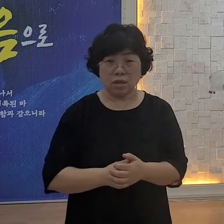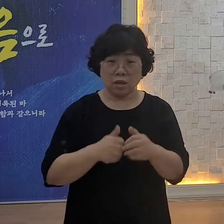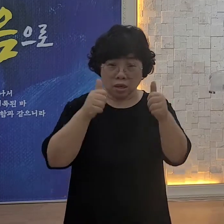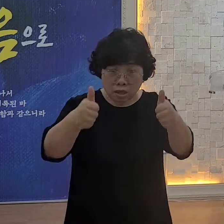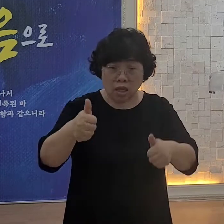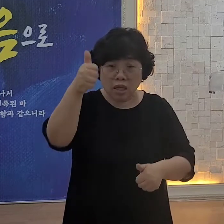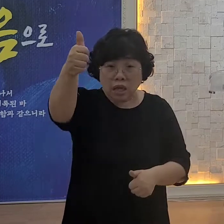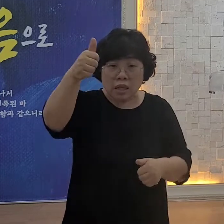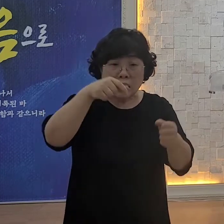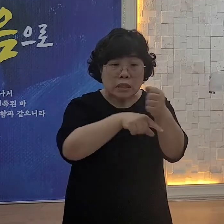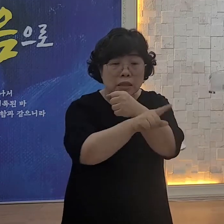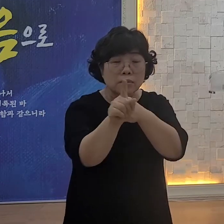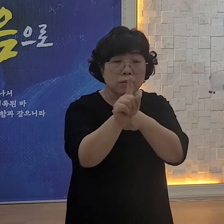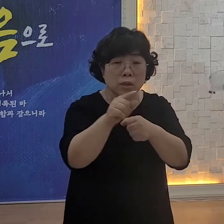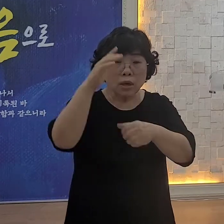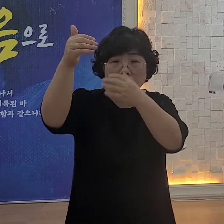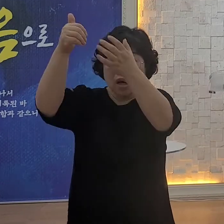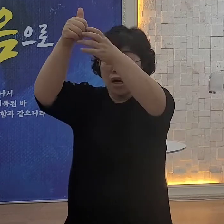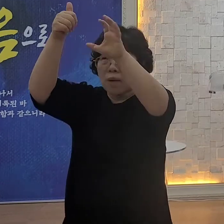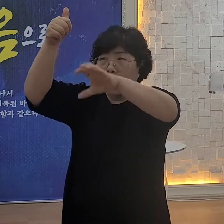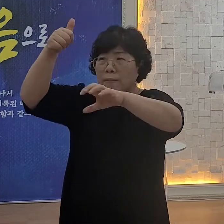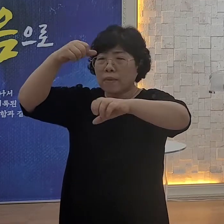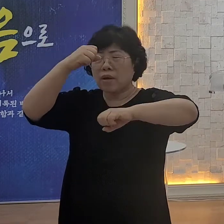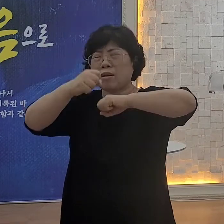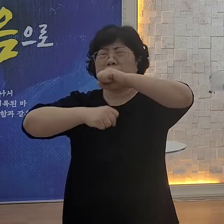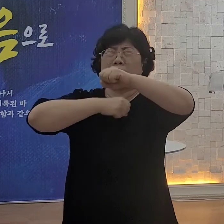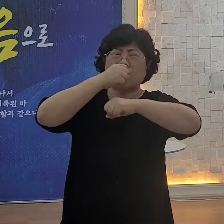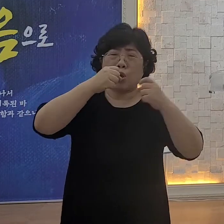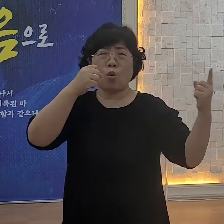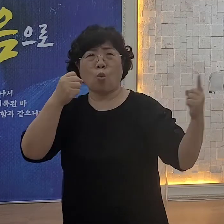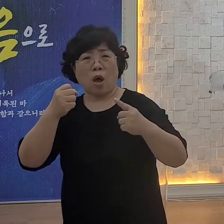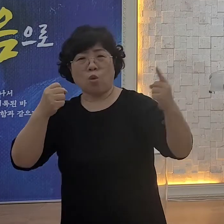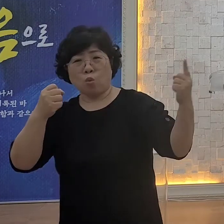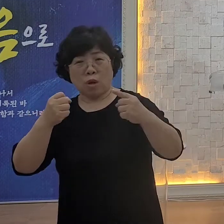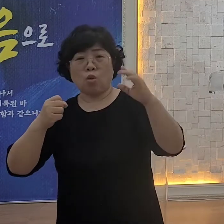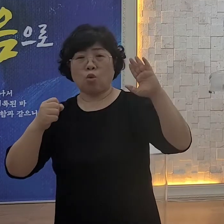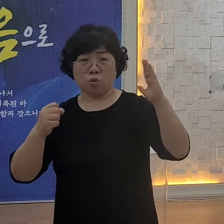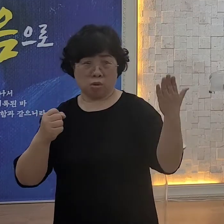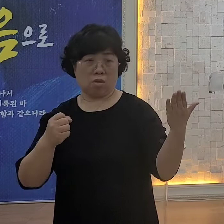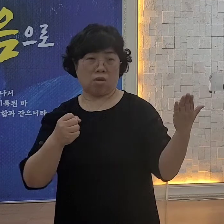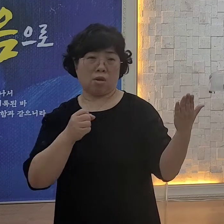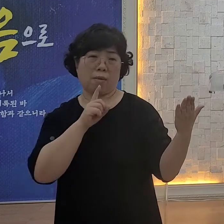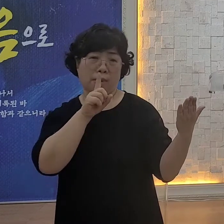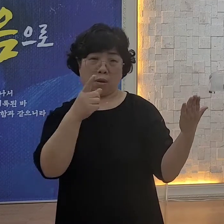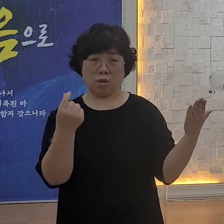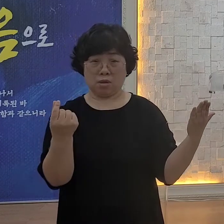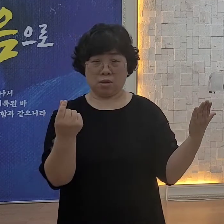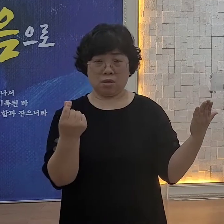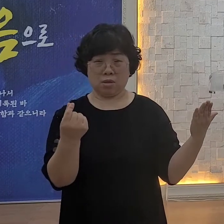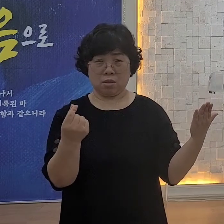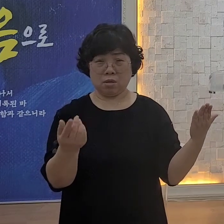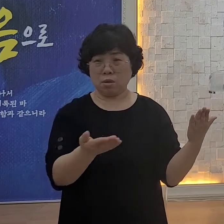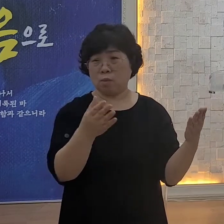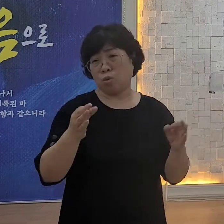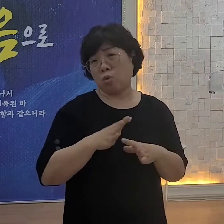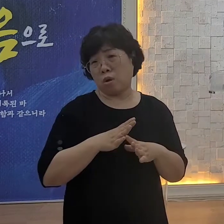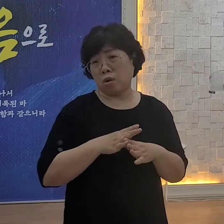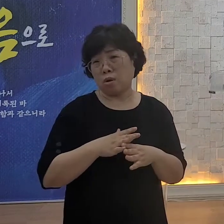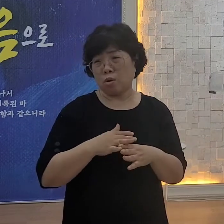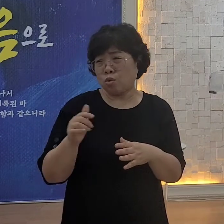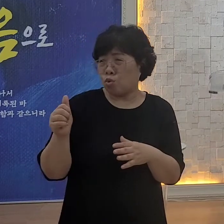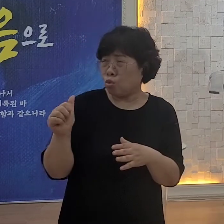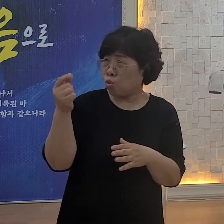앞에 마음껏 나아갈 수 있는 직분. 여러분, 놀랍지 않습니까? 이 높으신